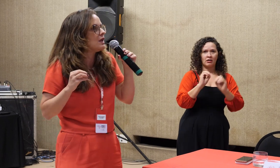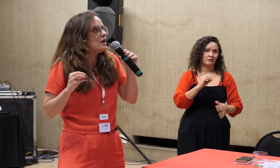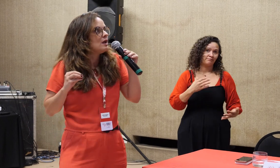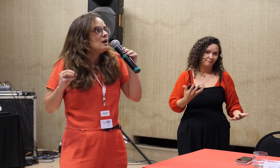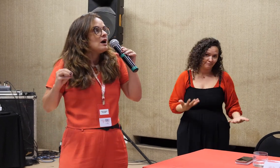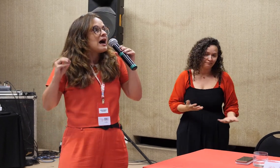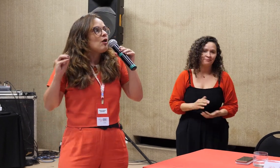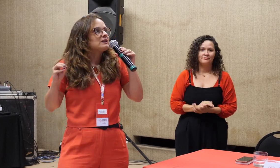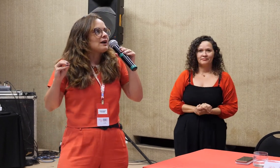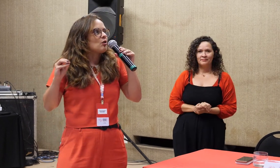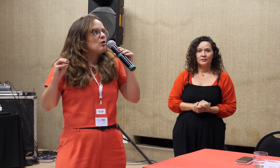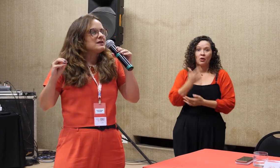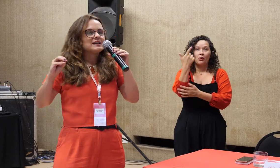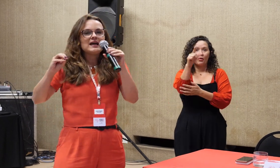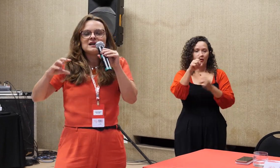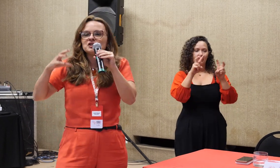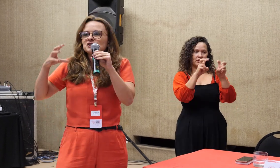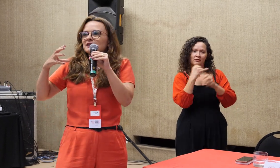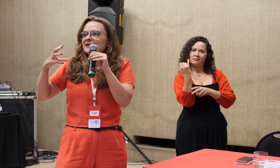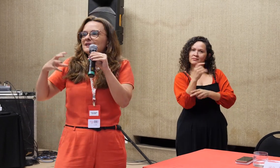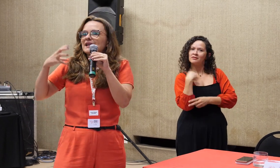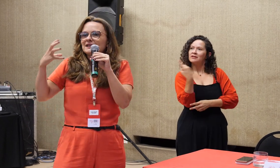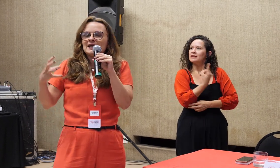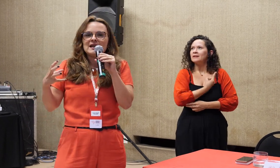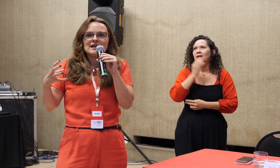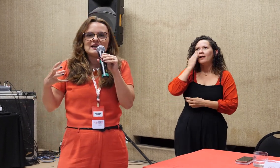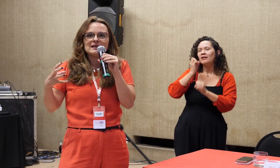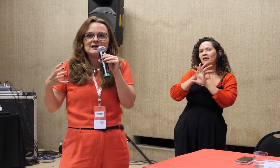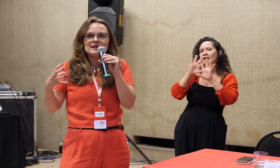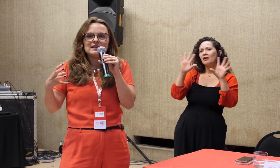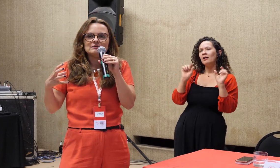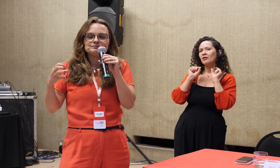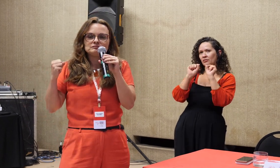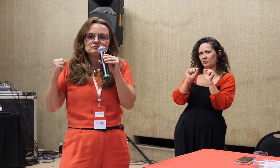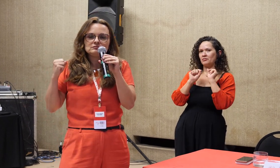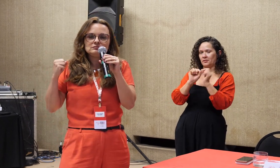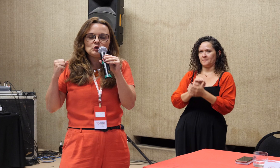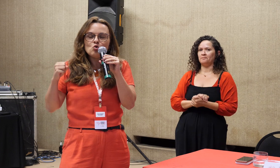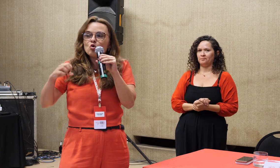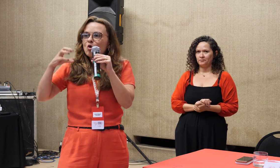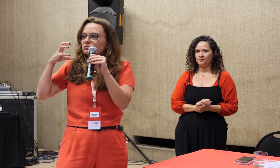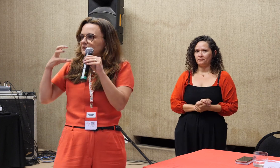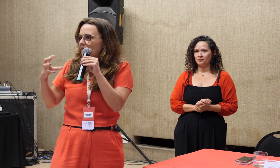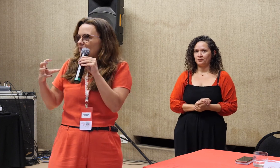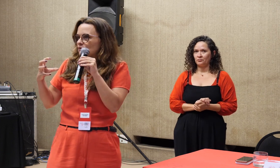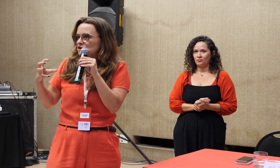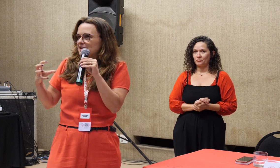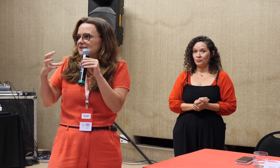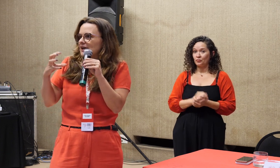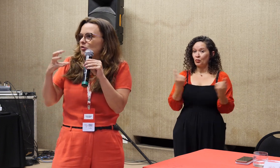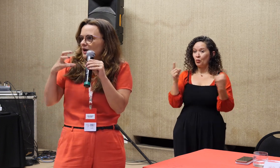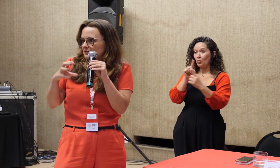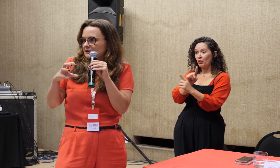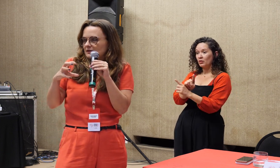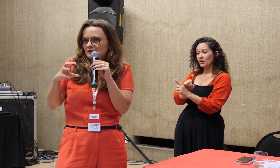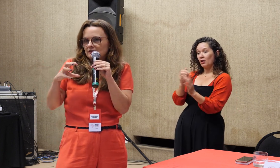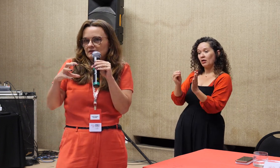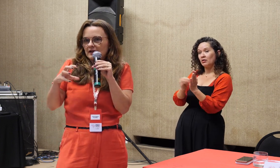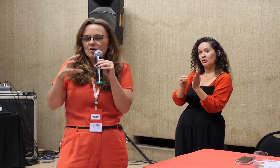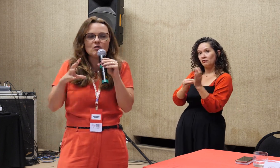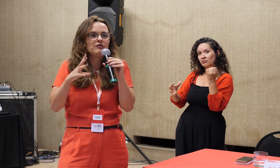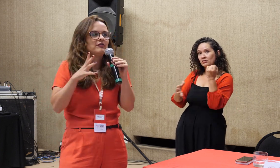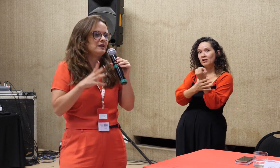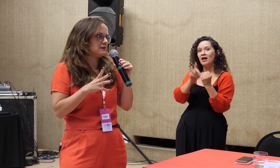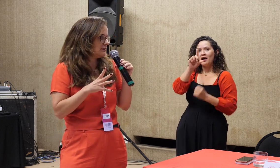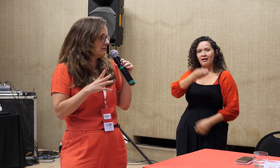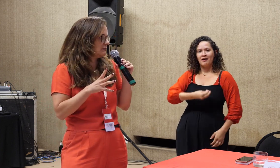Enfim. A outra coisa é a gente entender que o contrário de insegurança